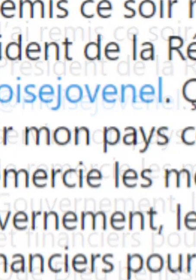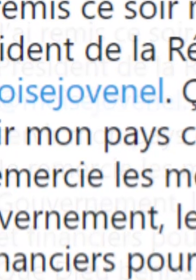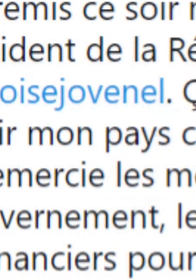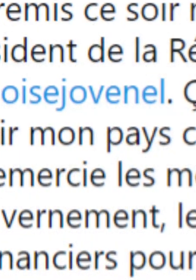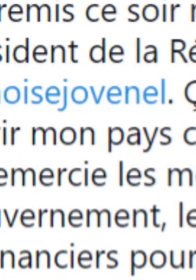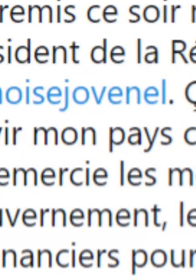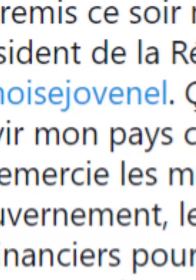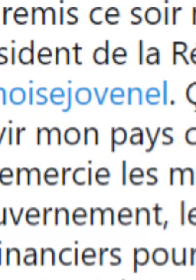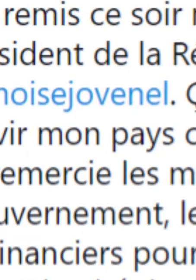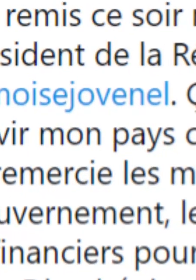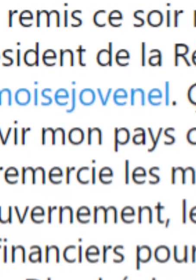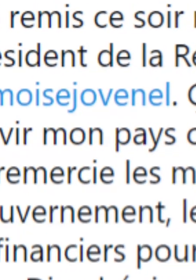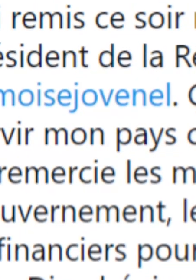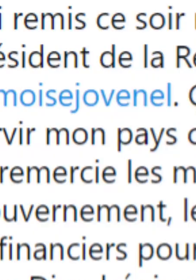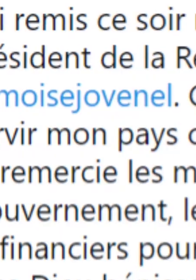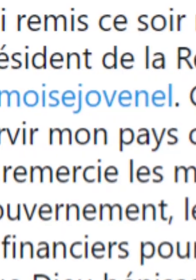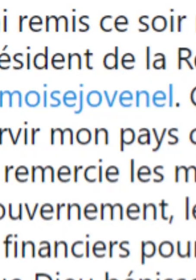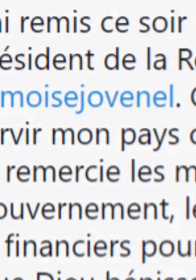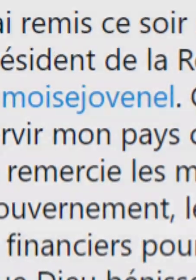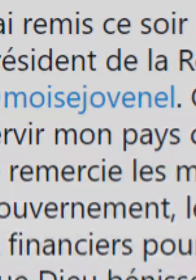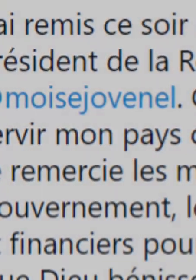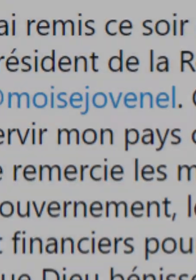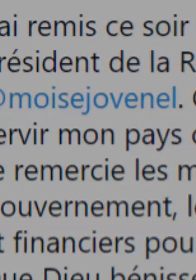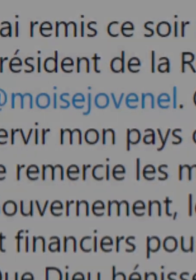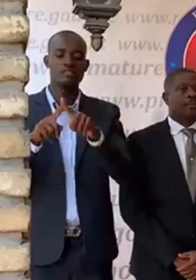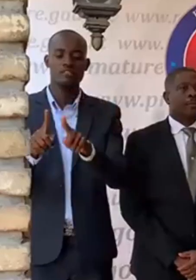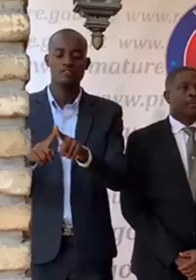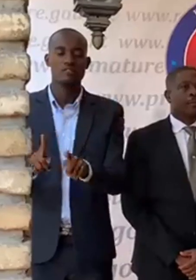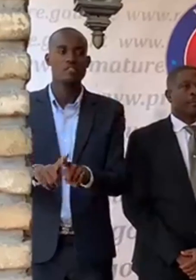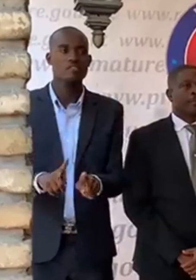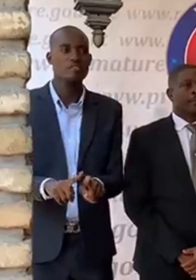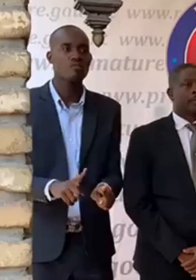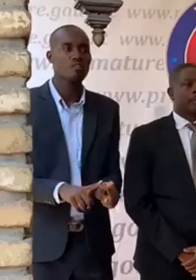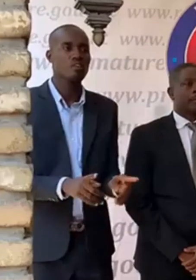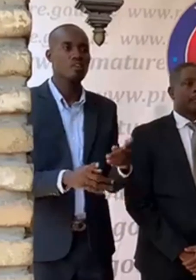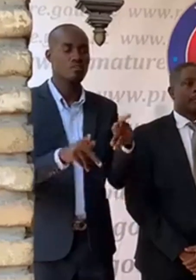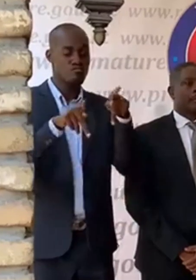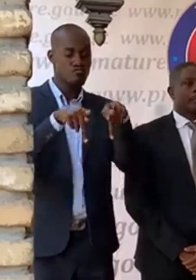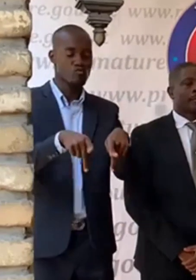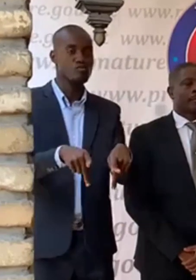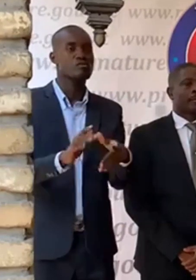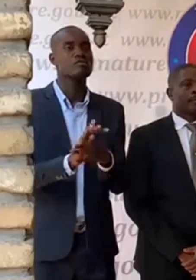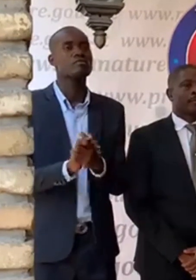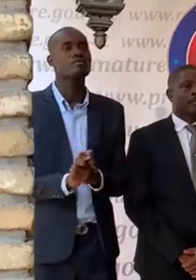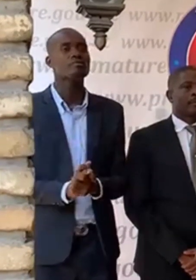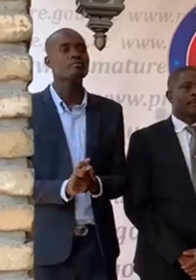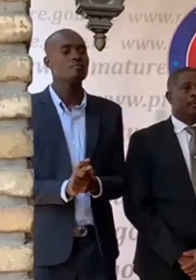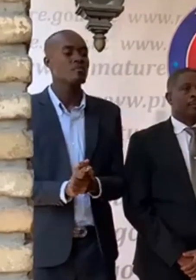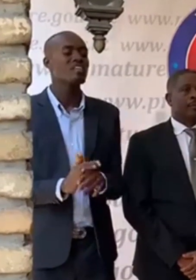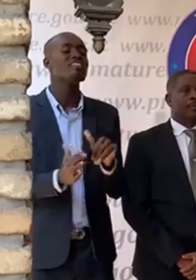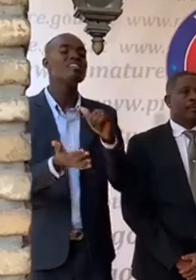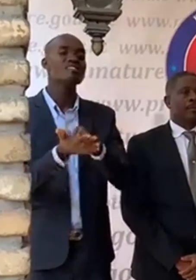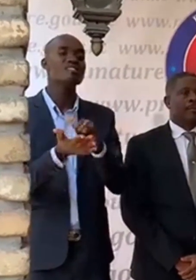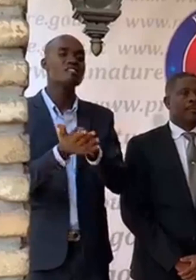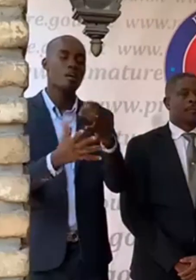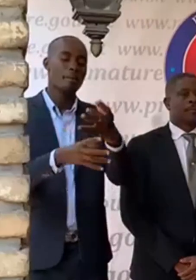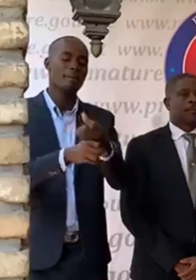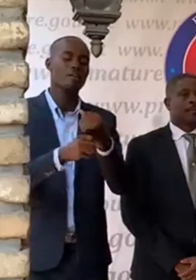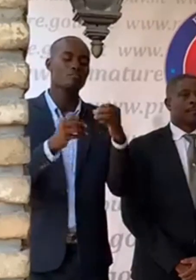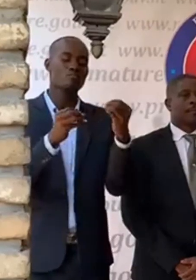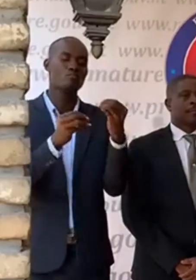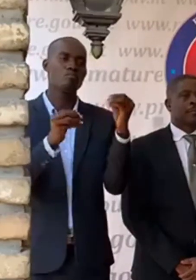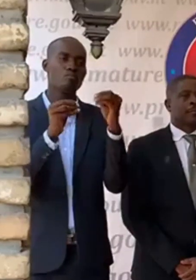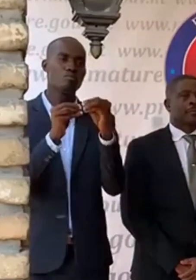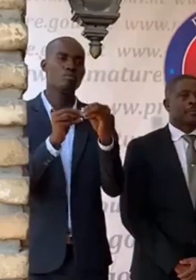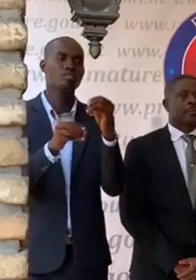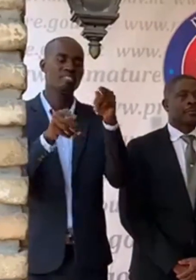aujourd'hui toujours trouvé dans deux pieds dans un seul soulier parce que cause insécurité a pas suspendre à valer terrain.